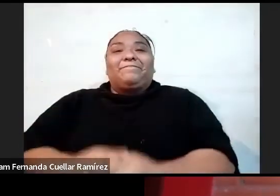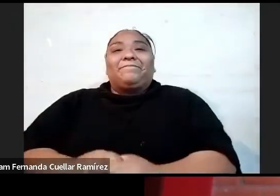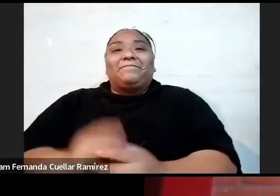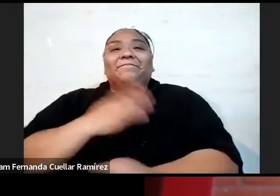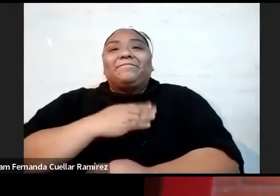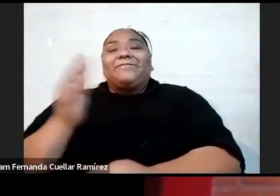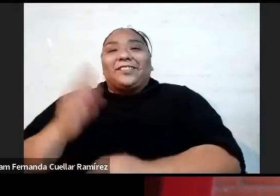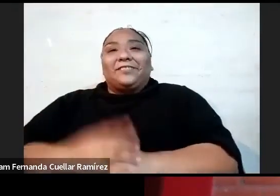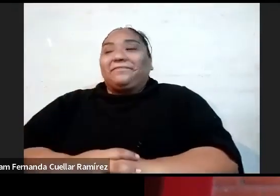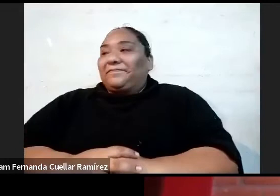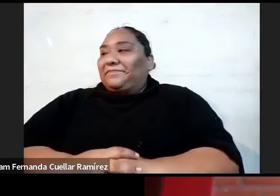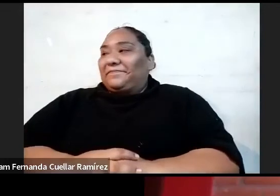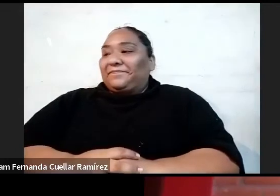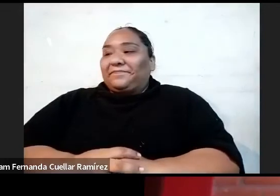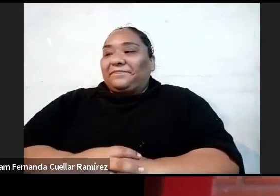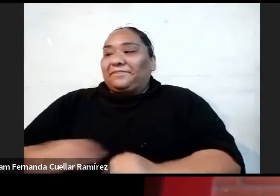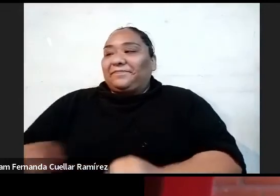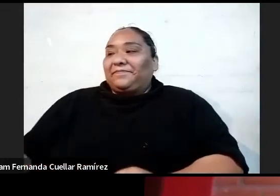bueno,